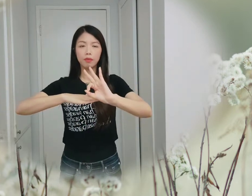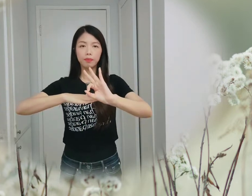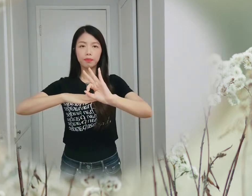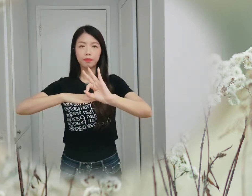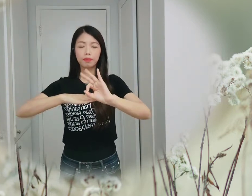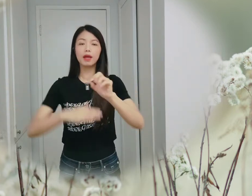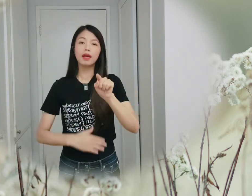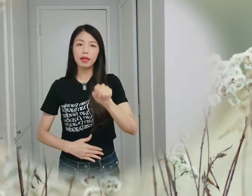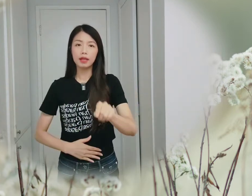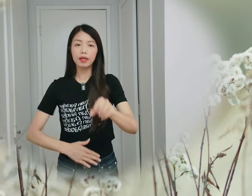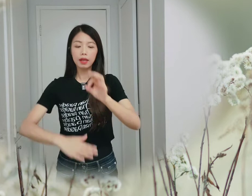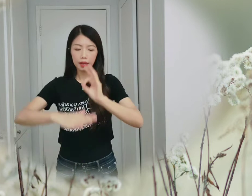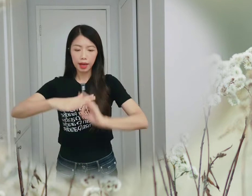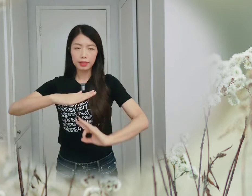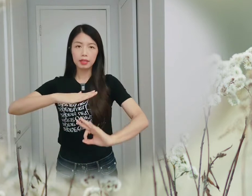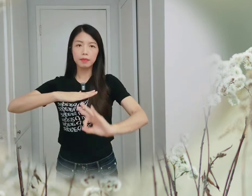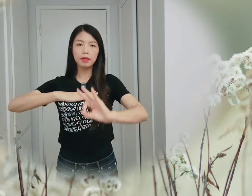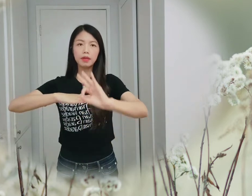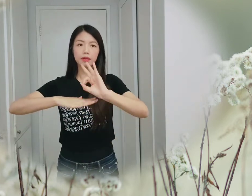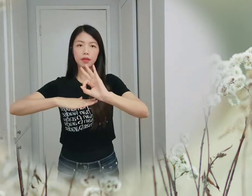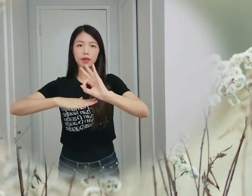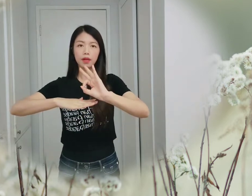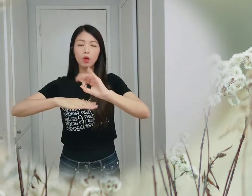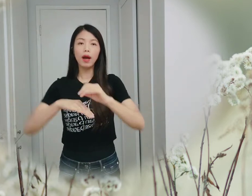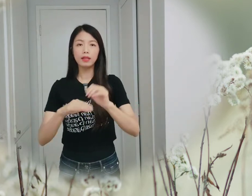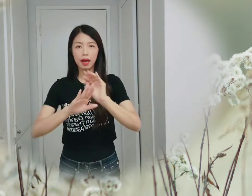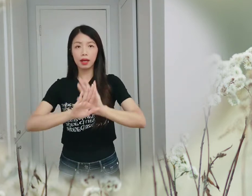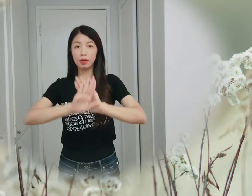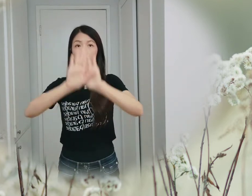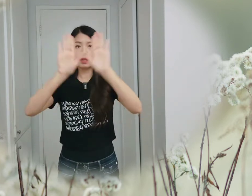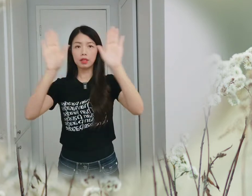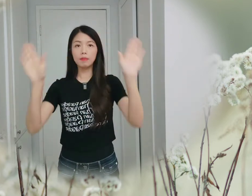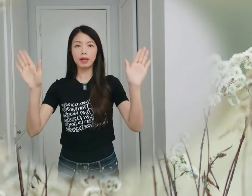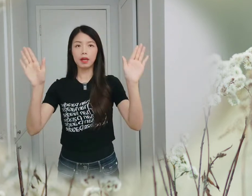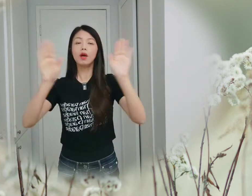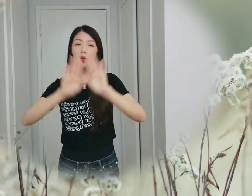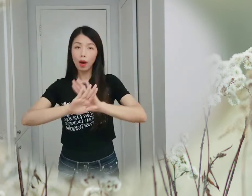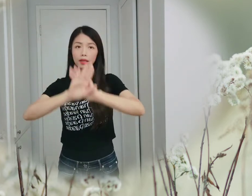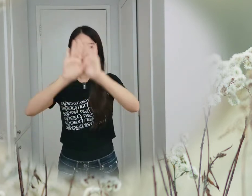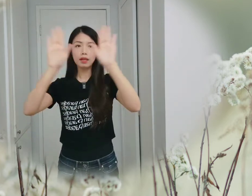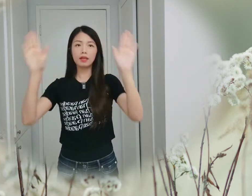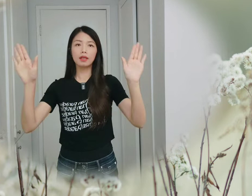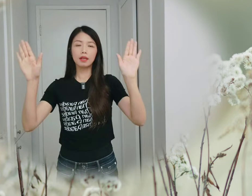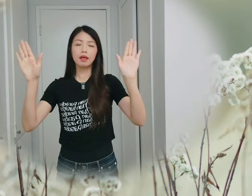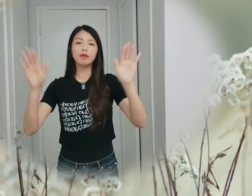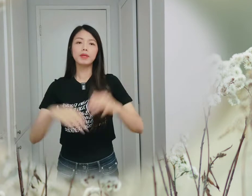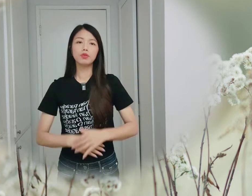돼요. 이 아침을 환히, 아까 똑같이 밝게